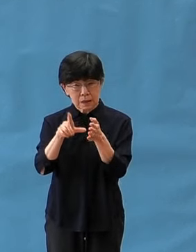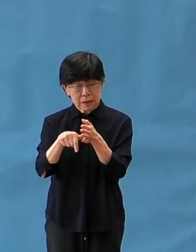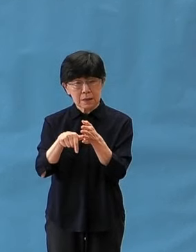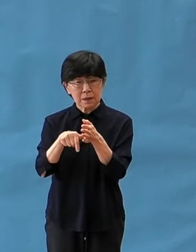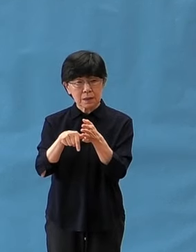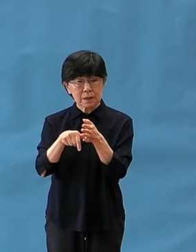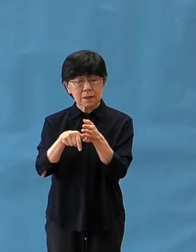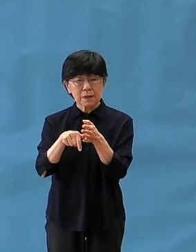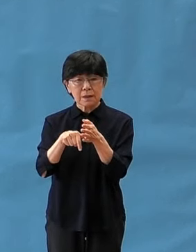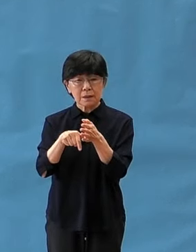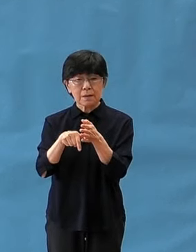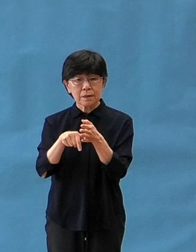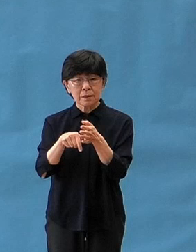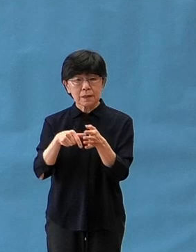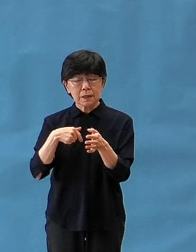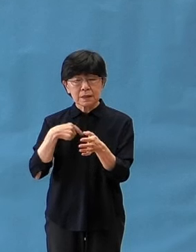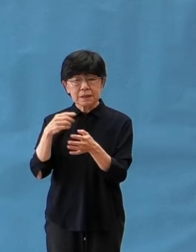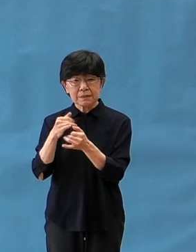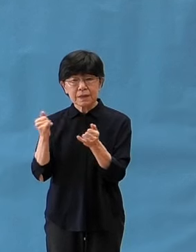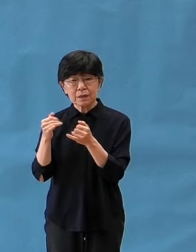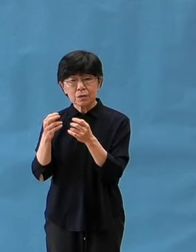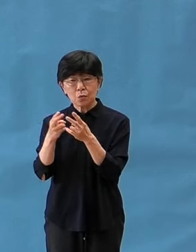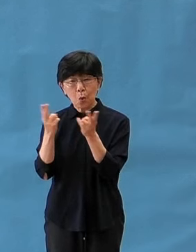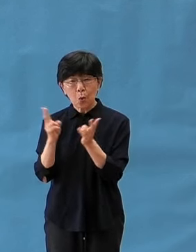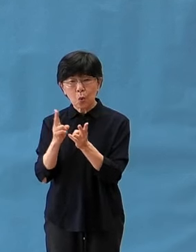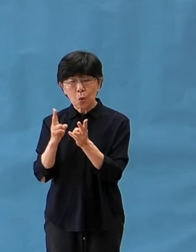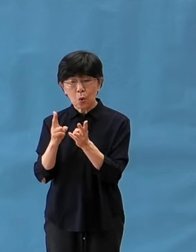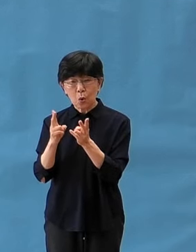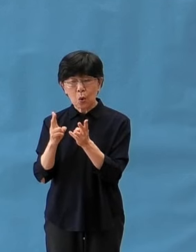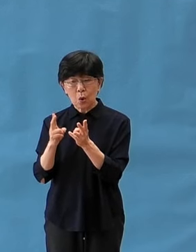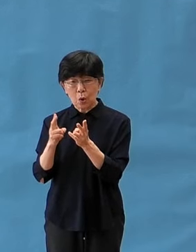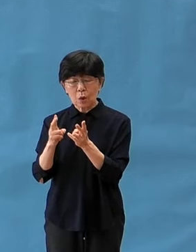こんなことをやったらですよ、もう自民党政権転落しますよ、確実に。